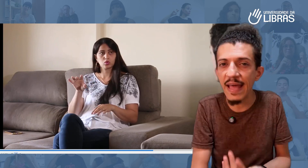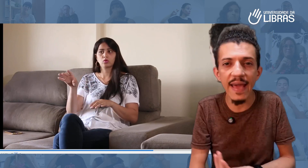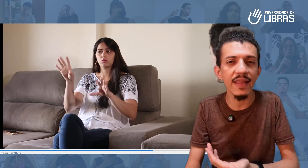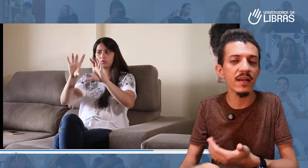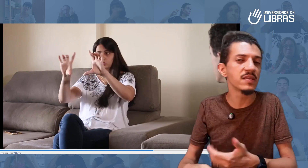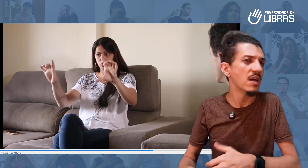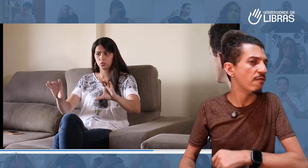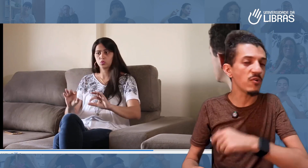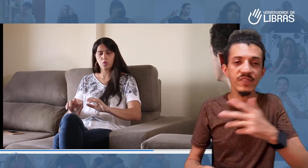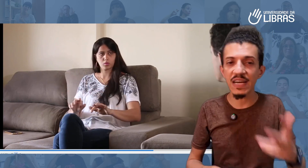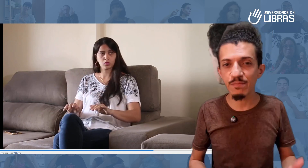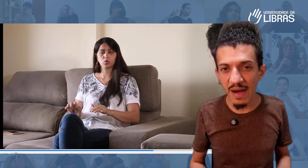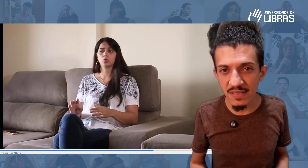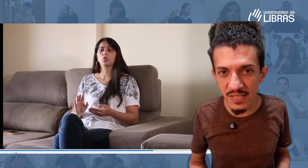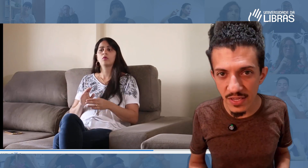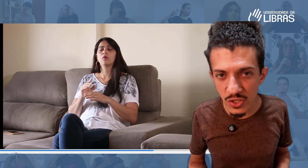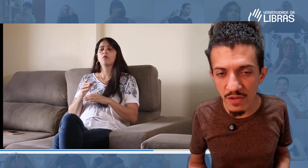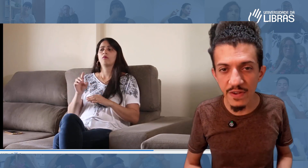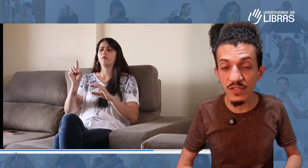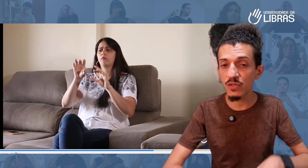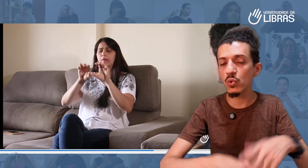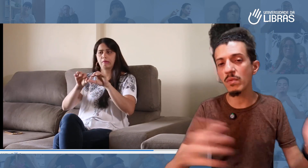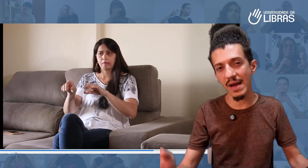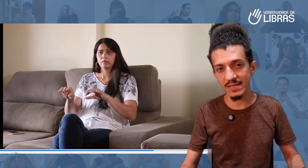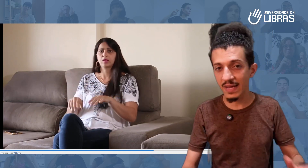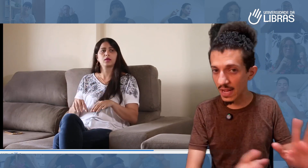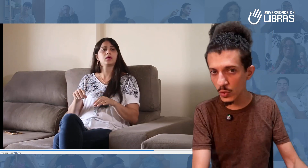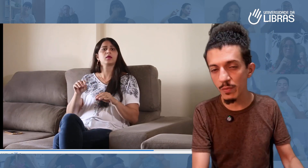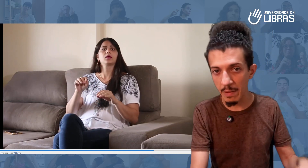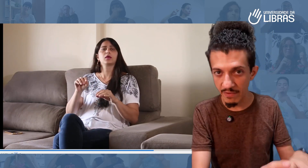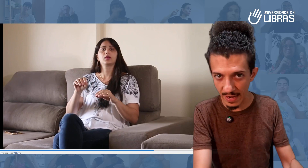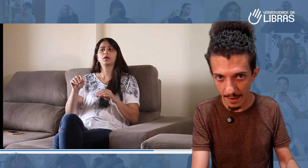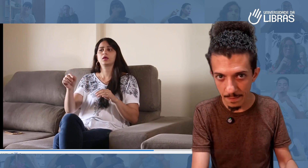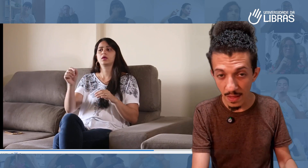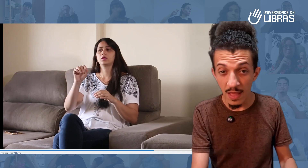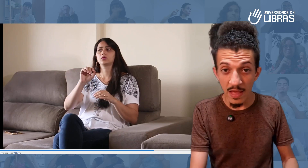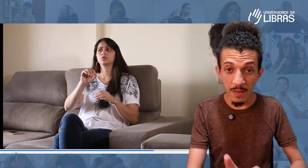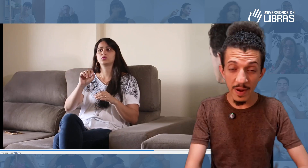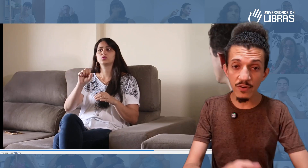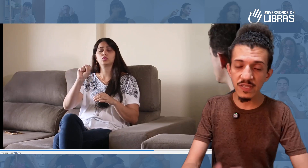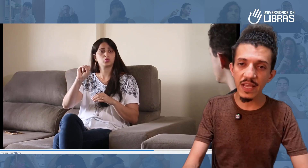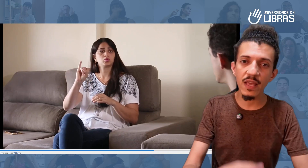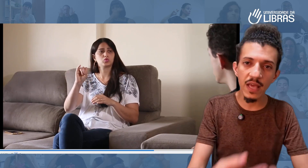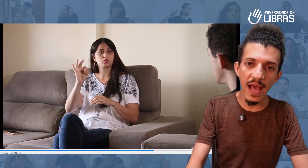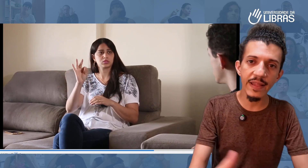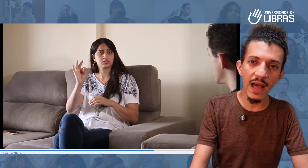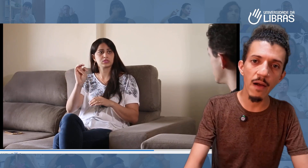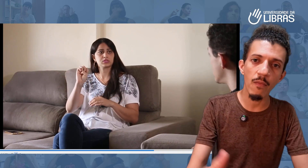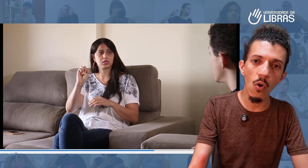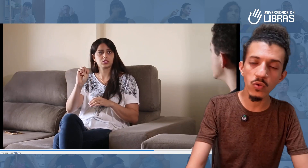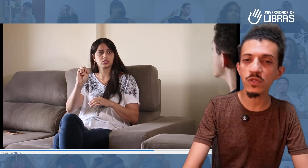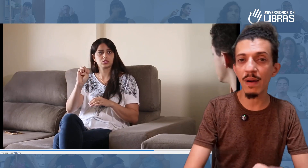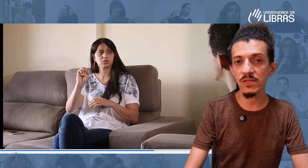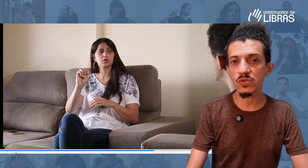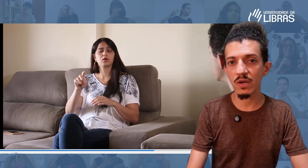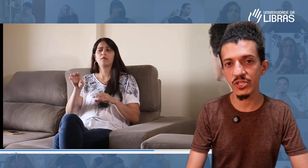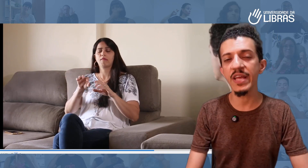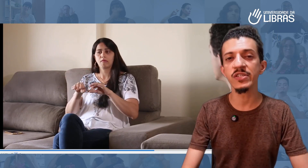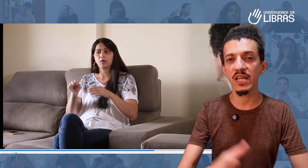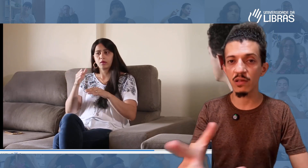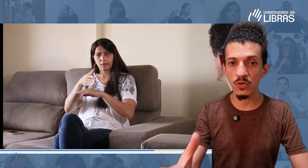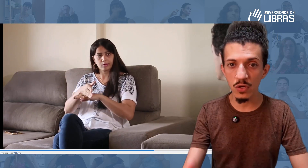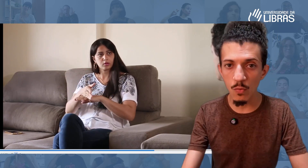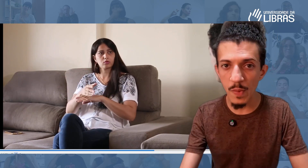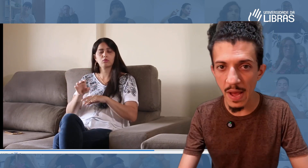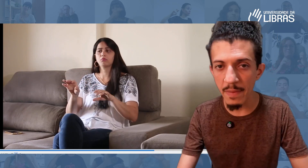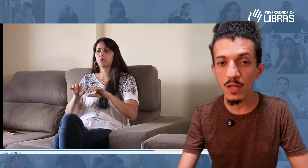as técnicas, vou mostrar as bases científicas e tudo mais. É gratuito mesmo, vai lá. E para você que quer dar outros passos com a gente,